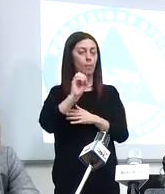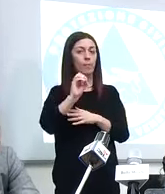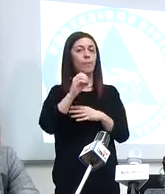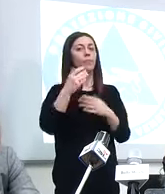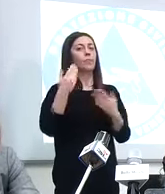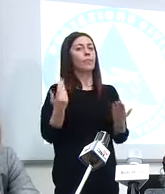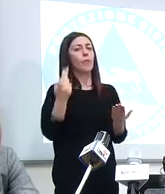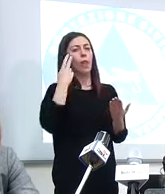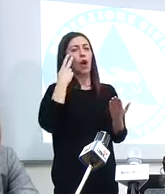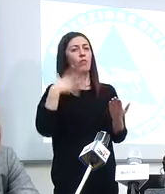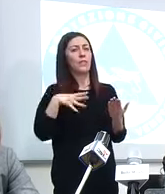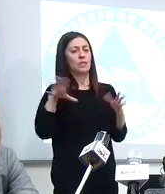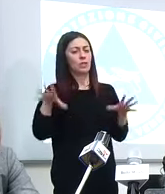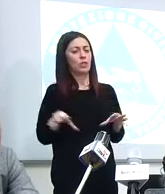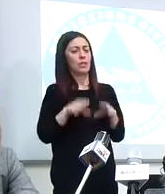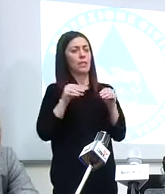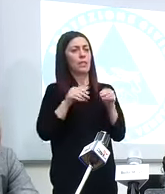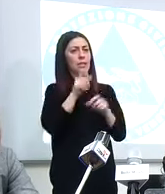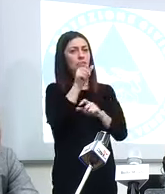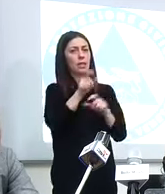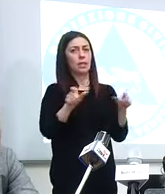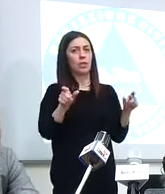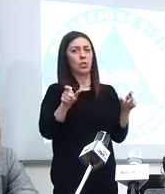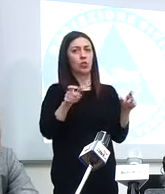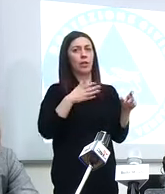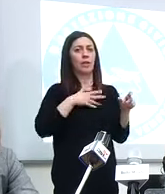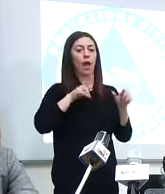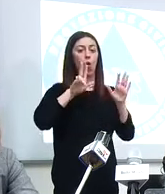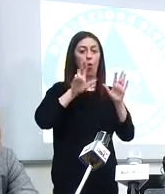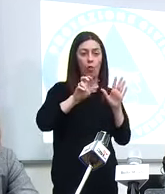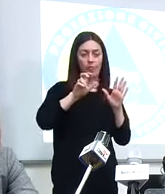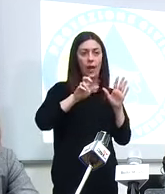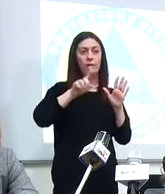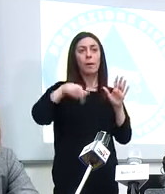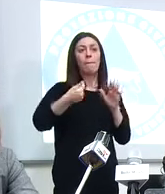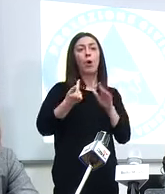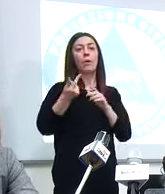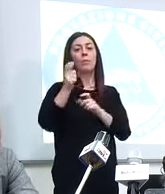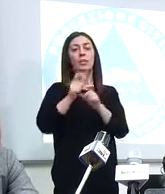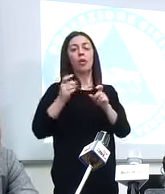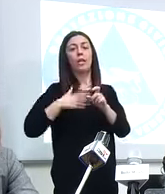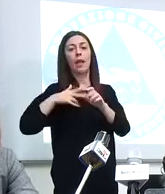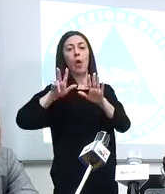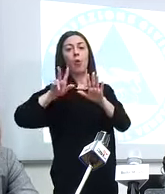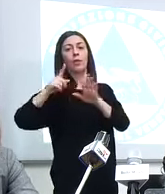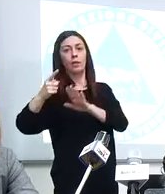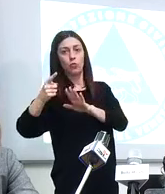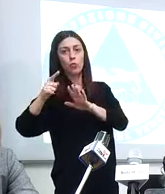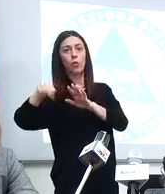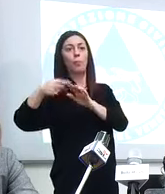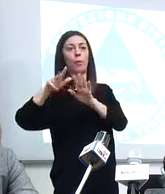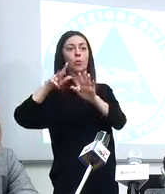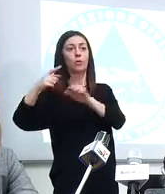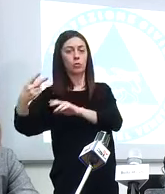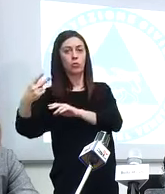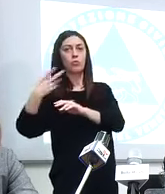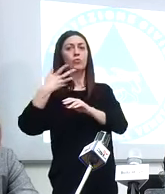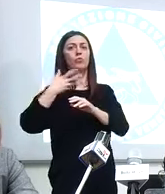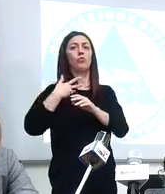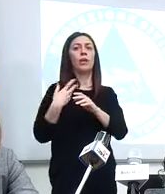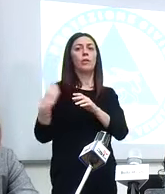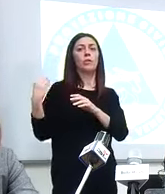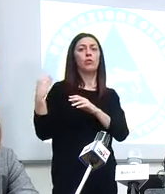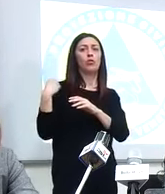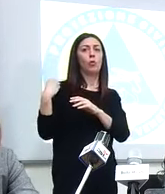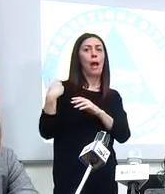dagli 80 per andare agli 81, 82, avevo una domanda da parte del signor Severino Centenario e della sua